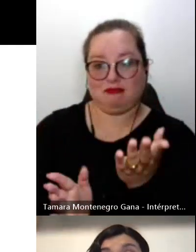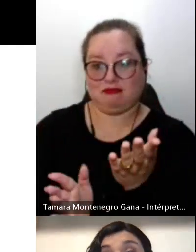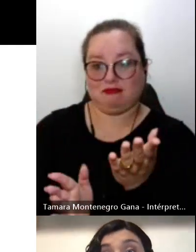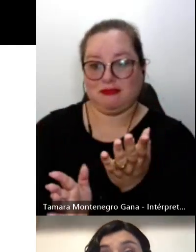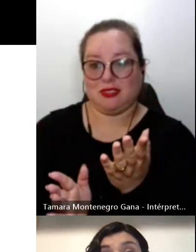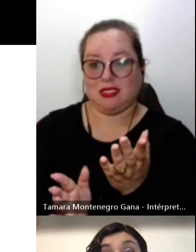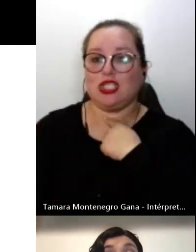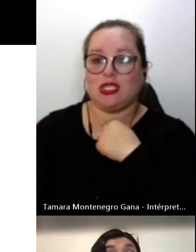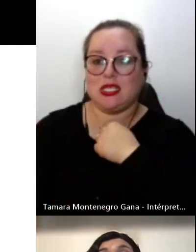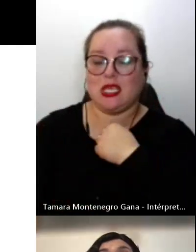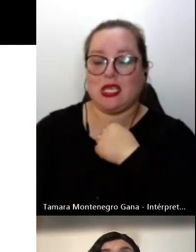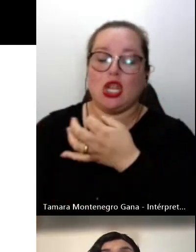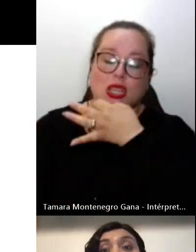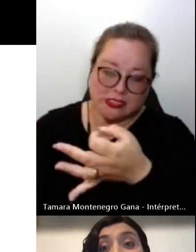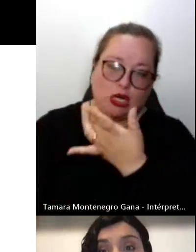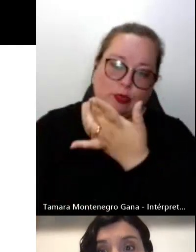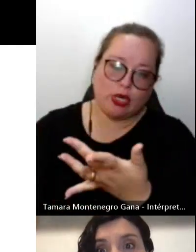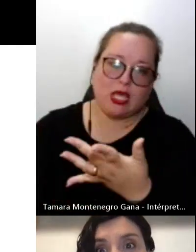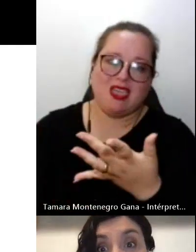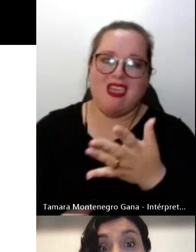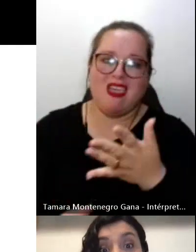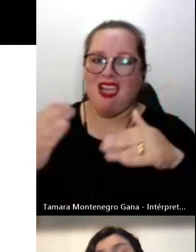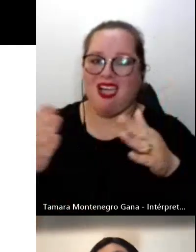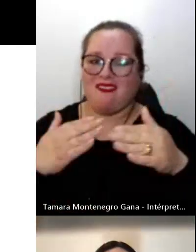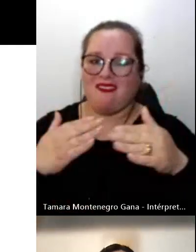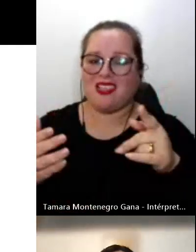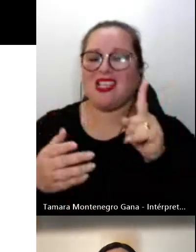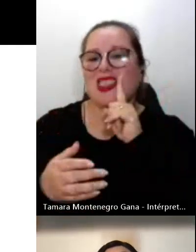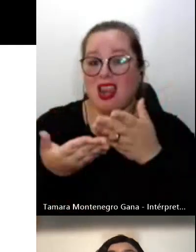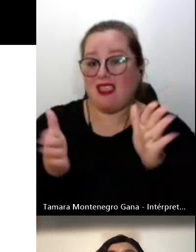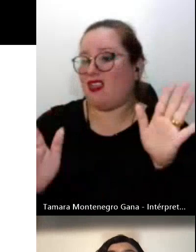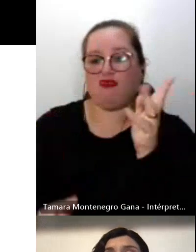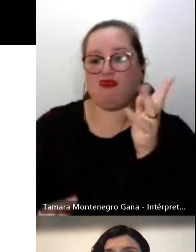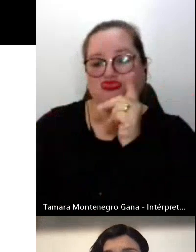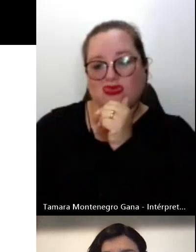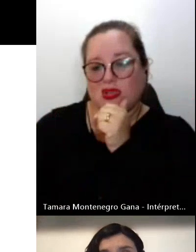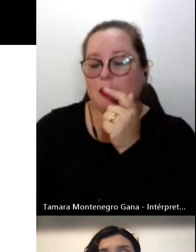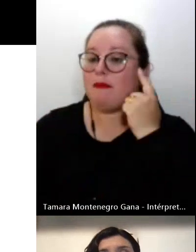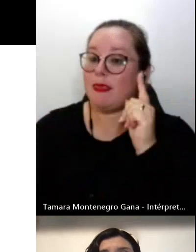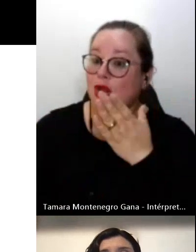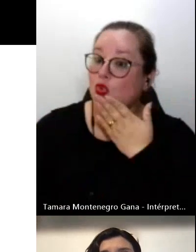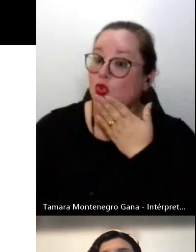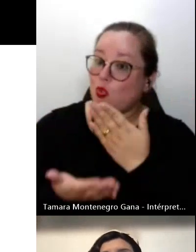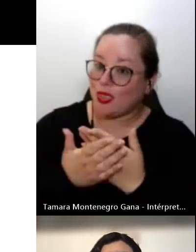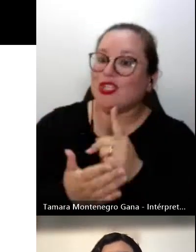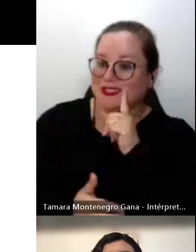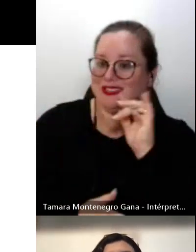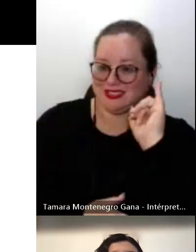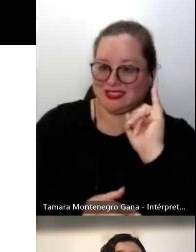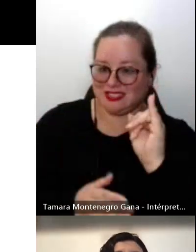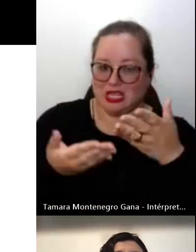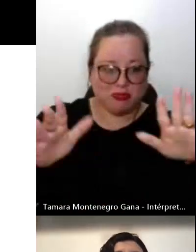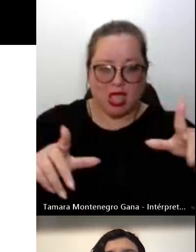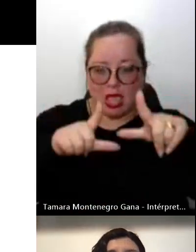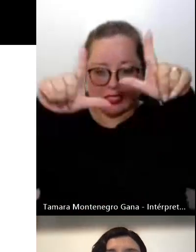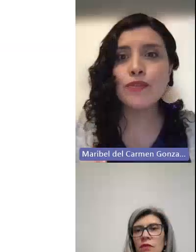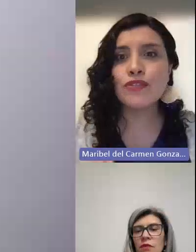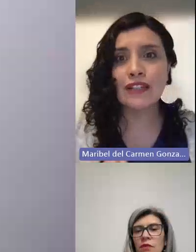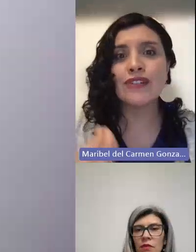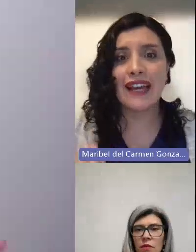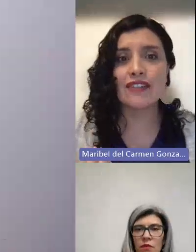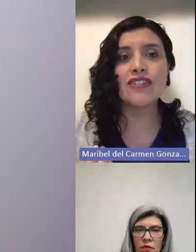quiero señalarlo porque no muchas veces está esta libertad. Sin embargo, cuando está esta libertad y son los educadores sordos que